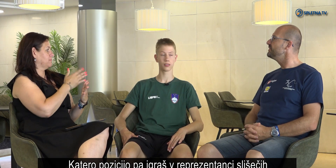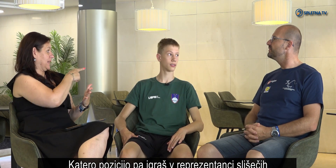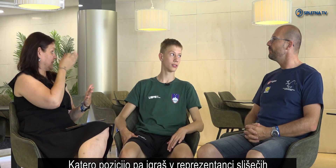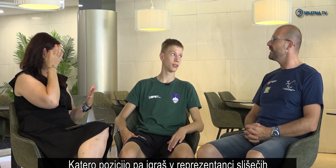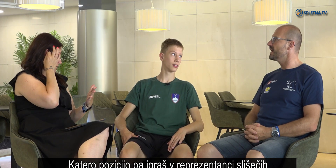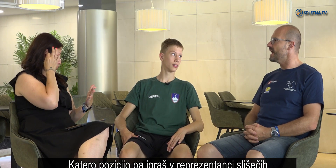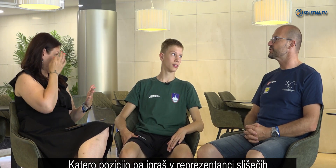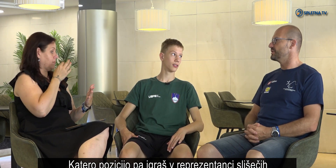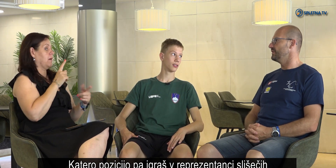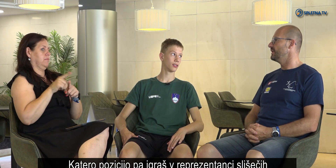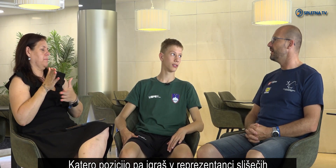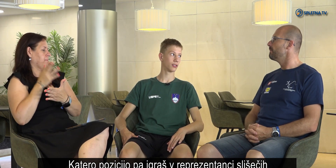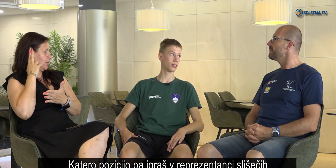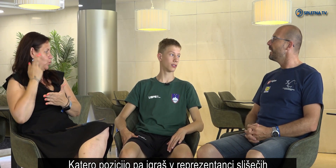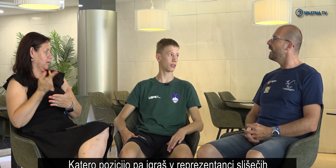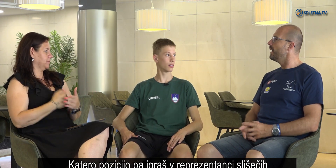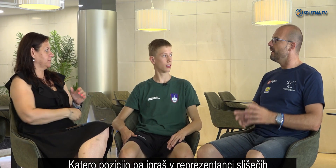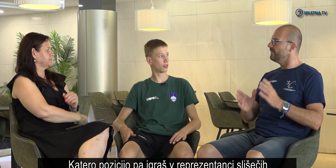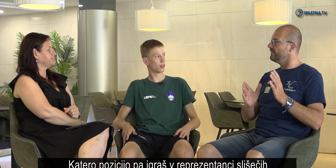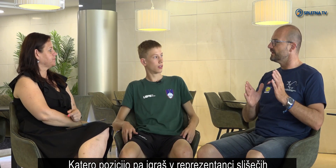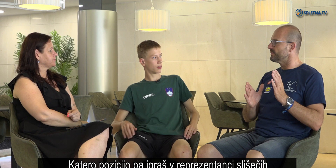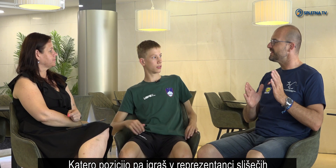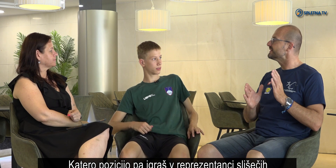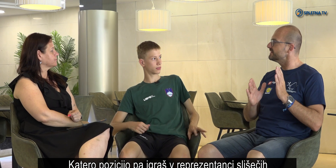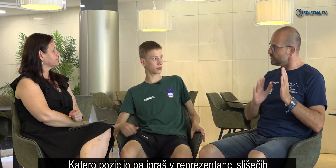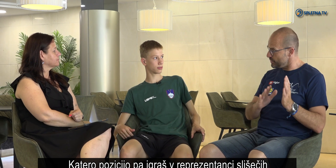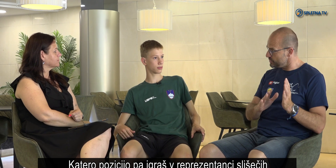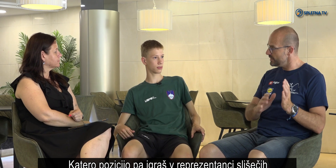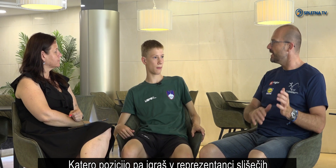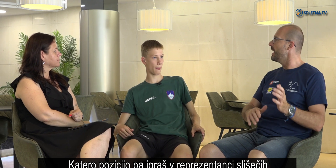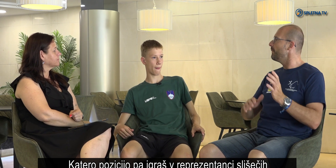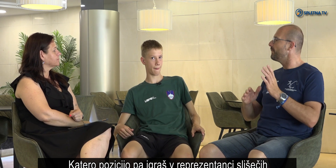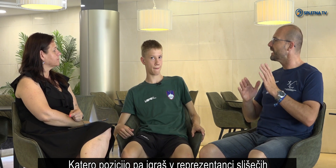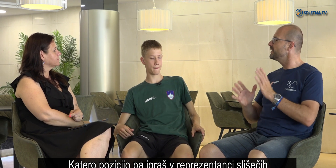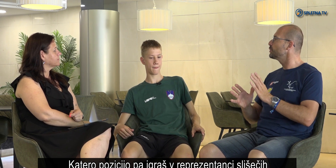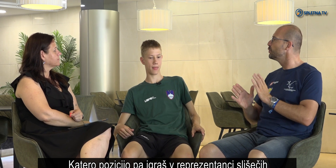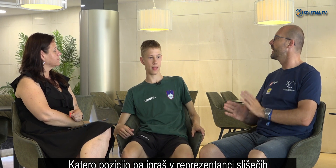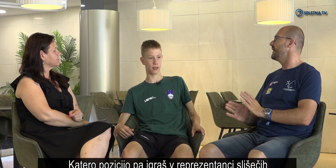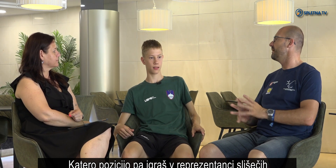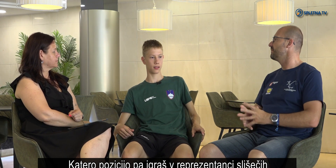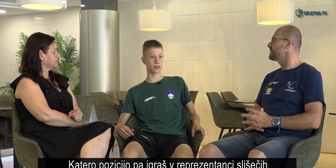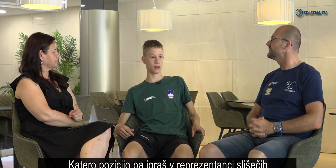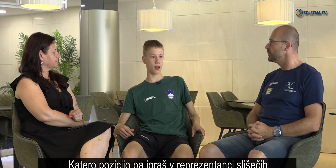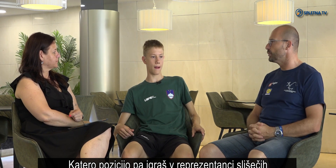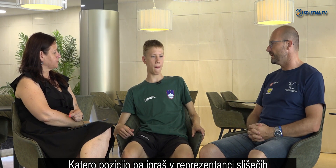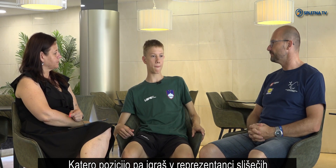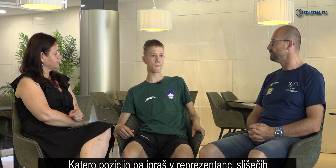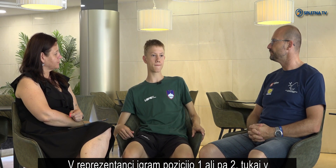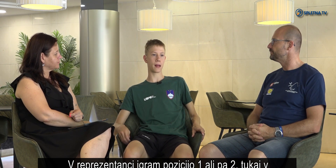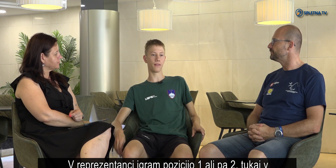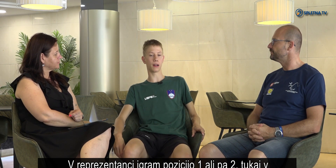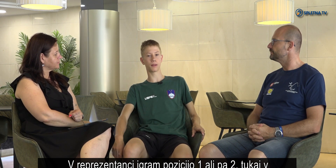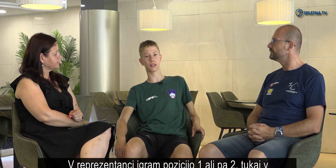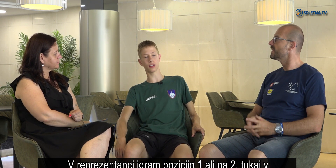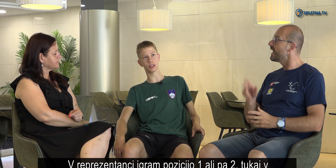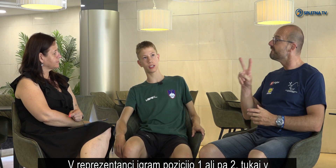Katero pozicijo pa igraš v reprezentanci slišečih, pa katero tukaj v reprezentanci